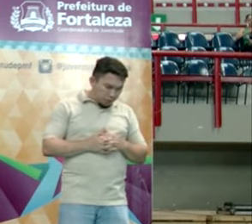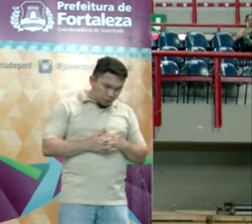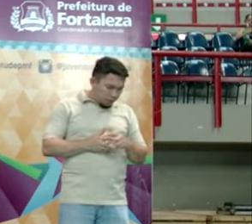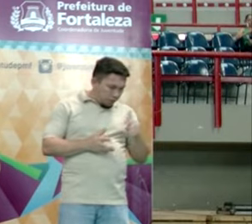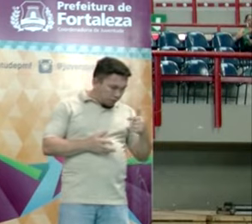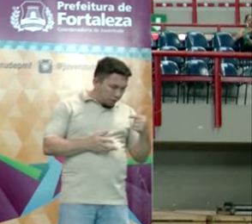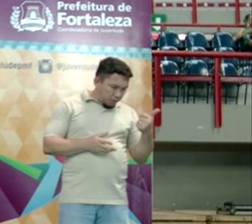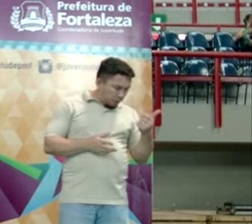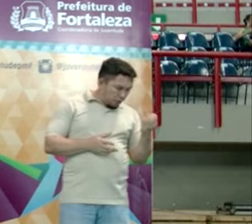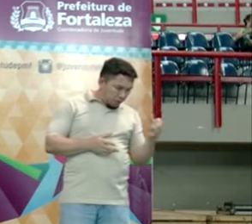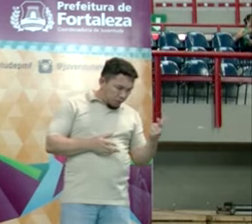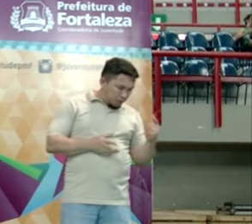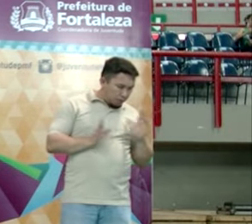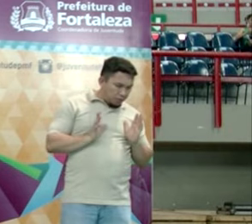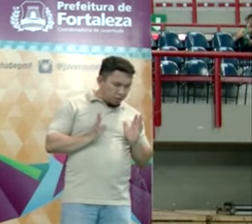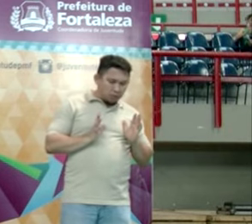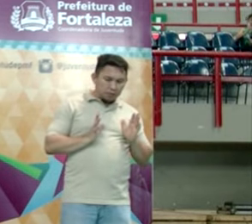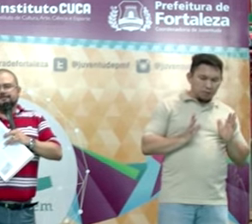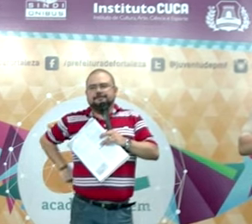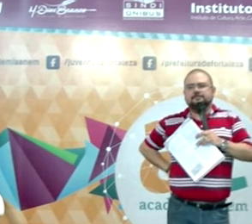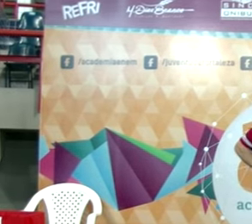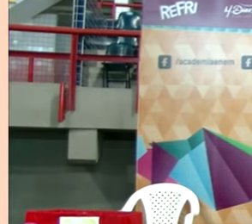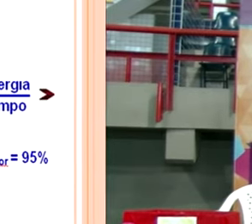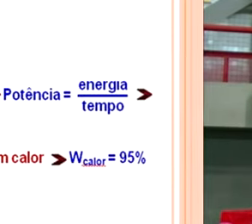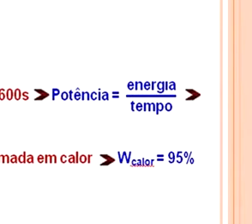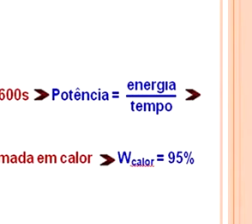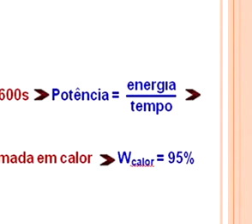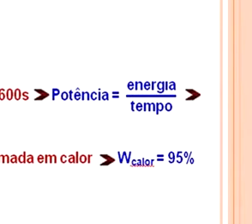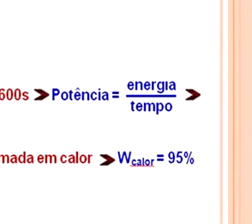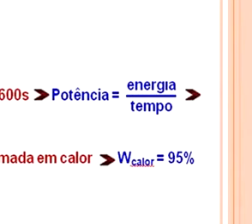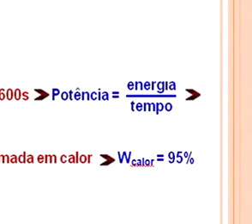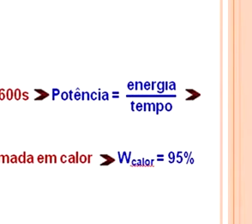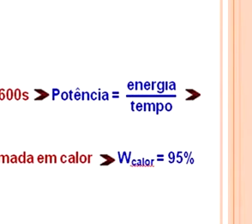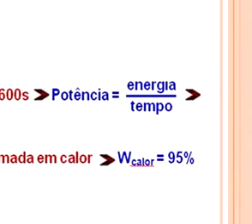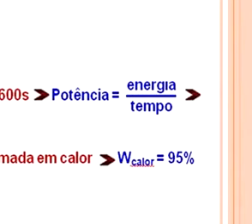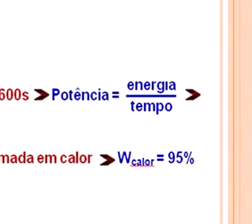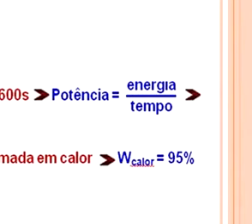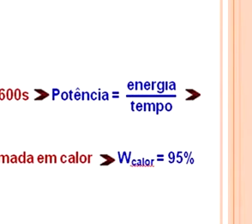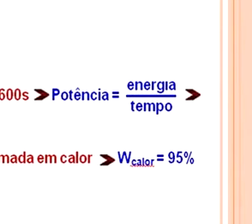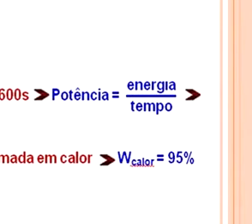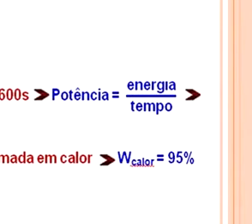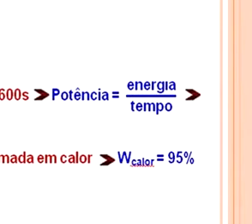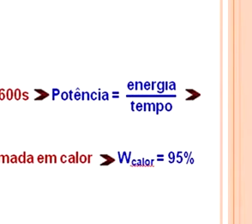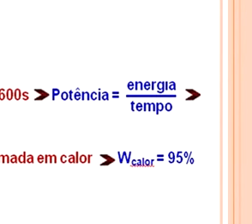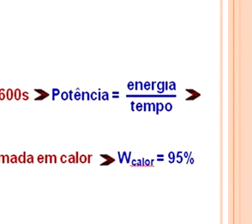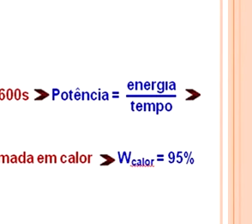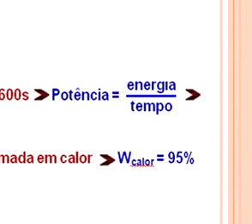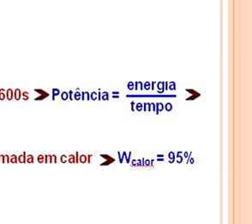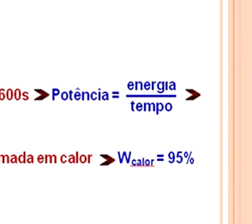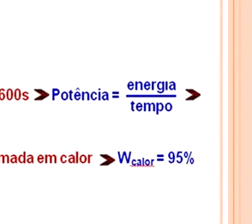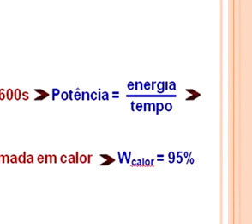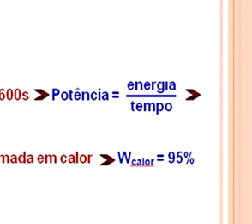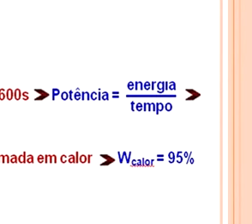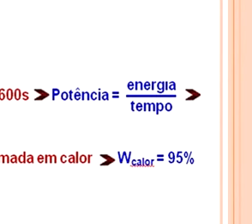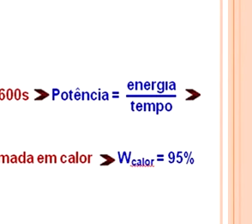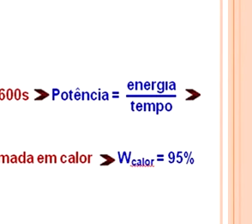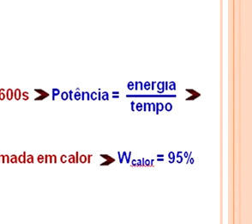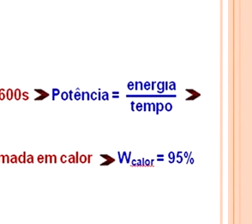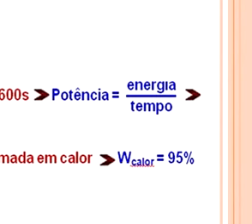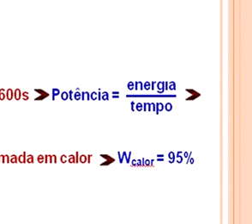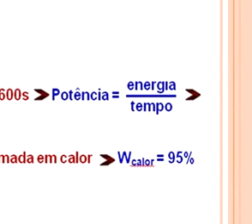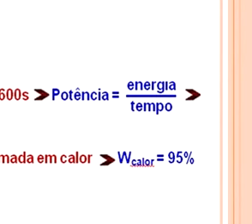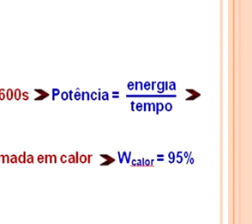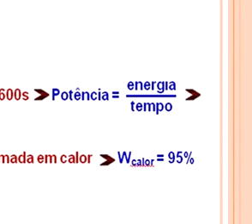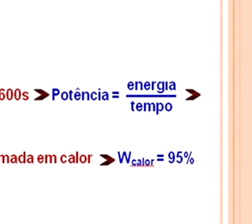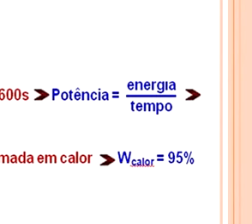professor, tem. Esse é o grande problema do aluno. Porque apareceu uma das nossas respostas, você não quer nem saber se está certo